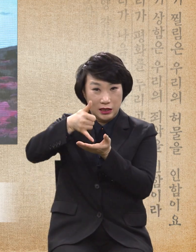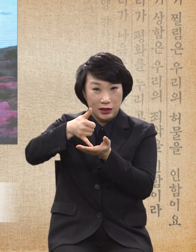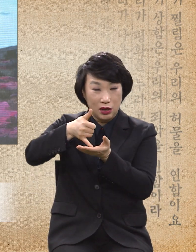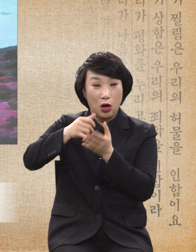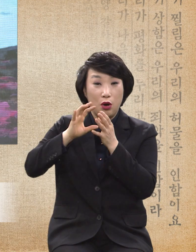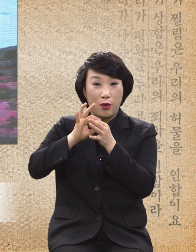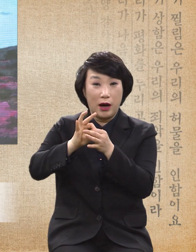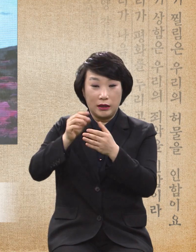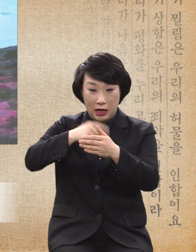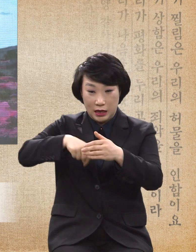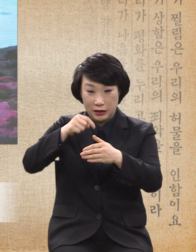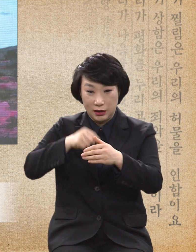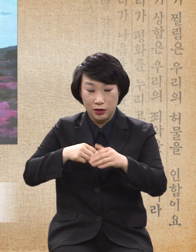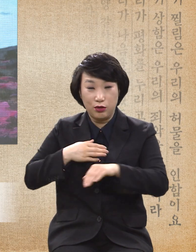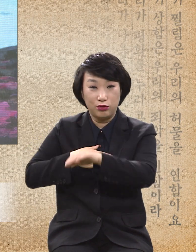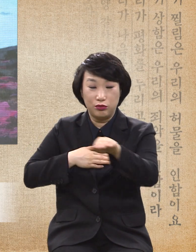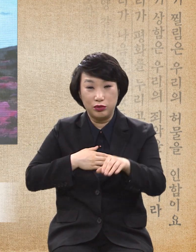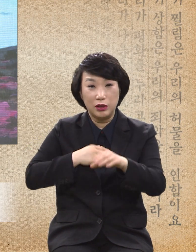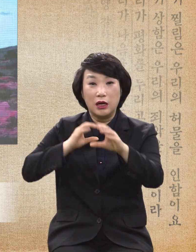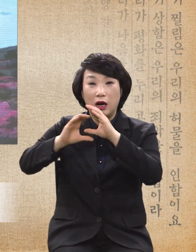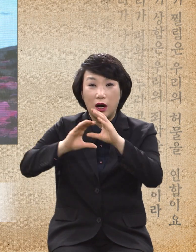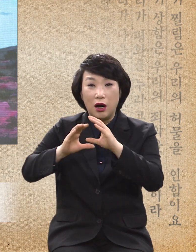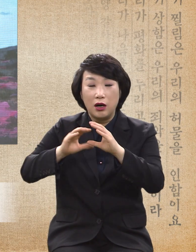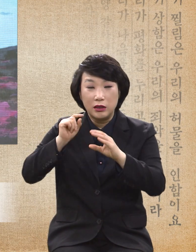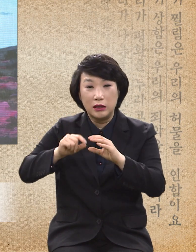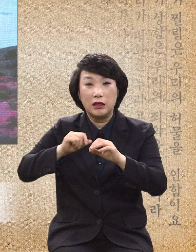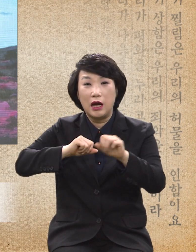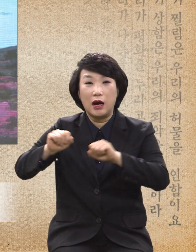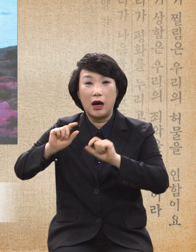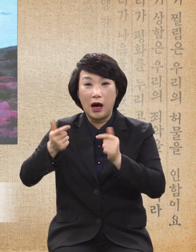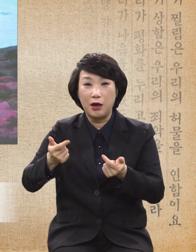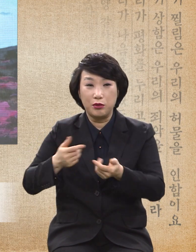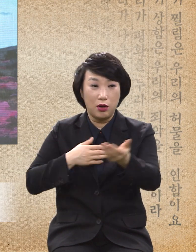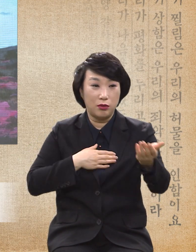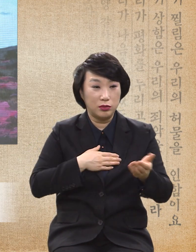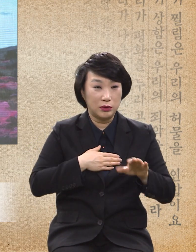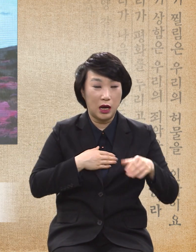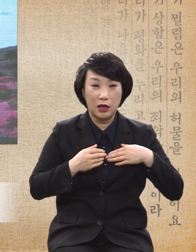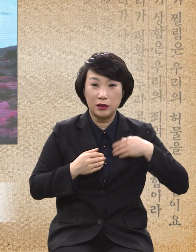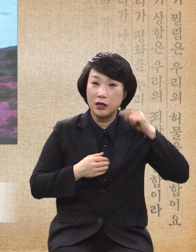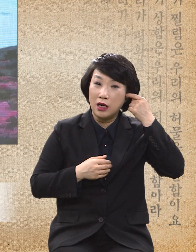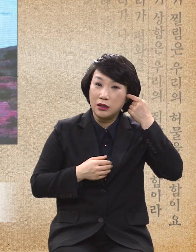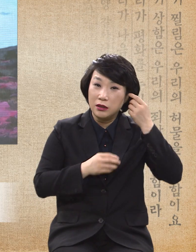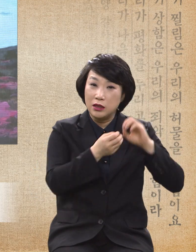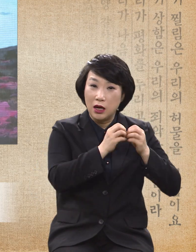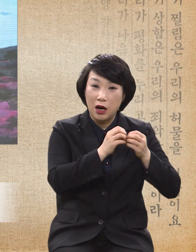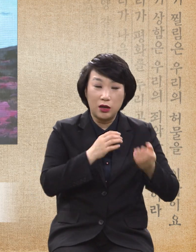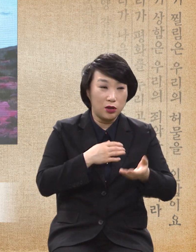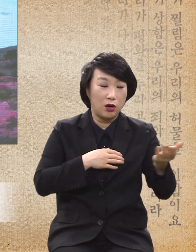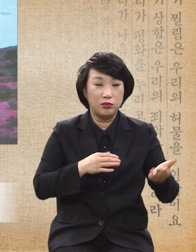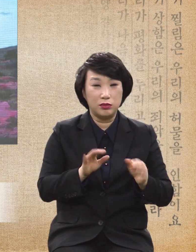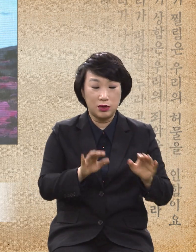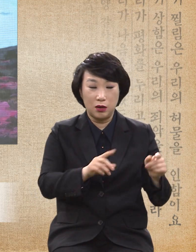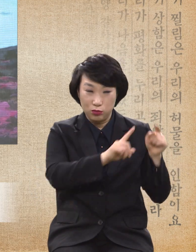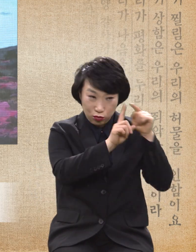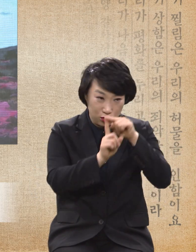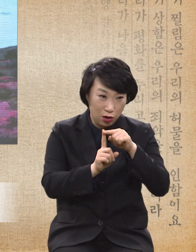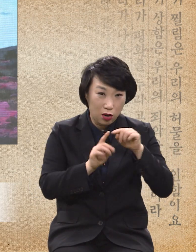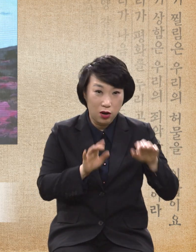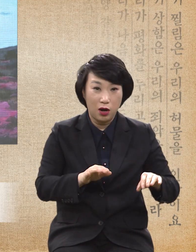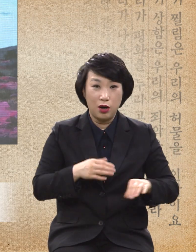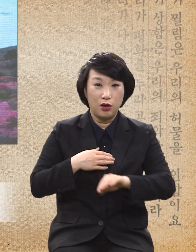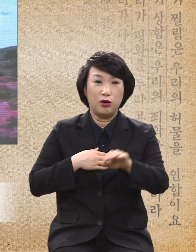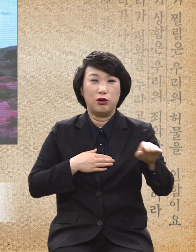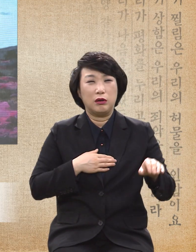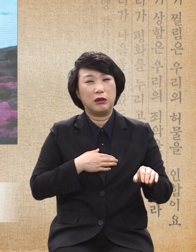인격적인 관계 속에서 실행하는 것이 아니라 그저 자기 자신의 생각대로 일방적으로